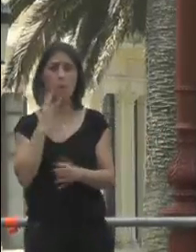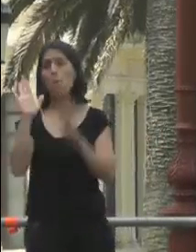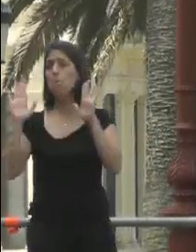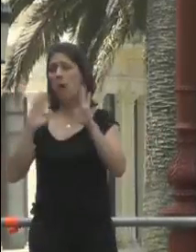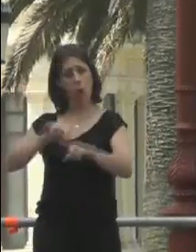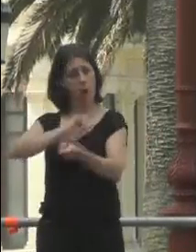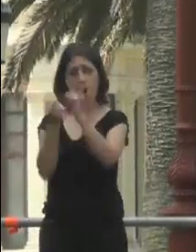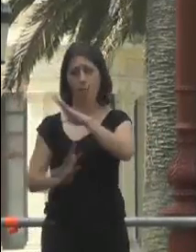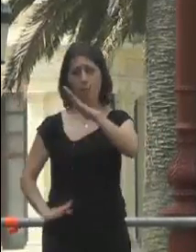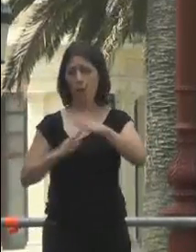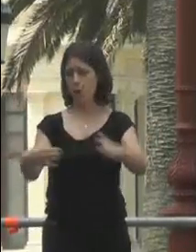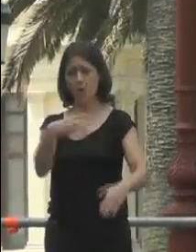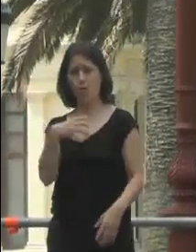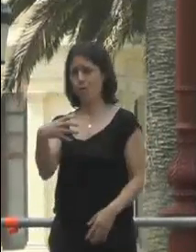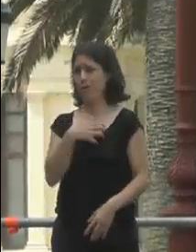imparable.